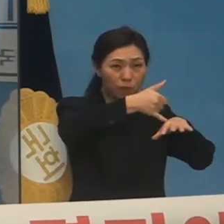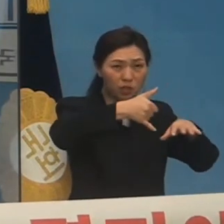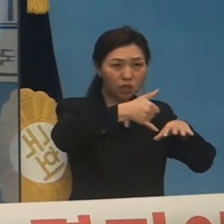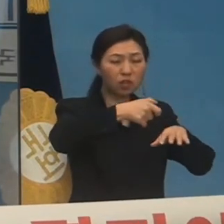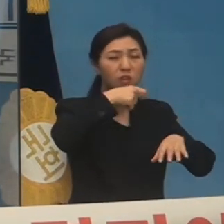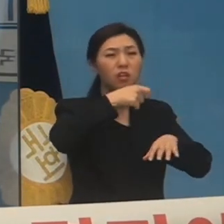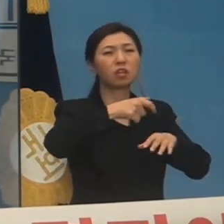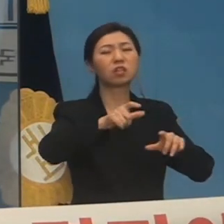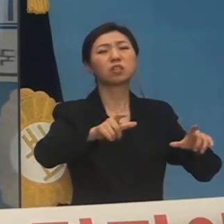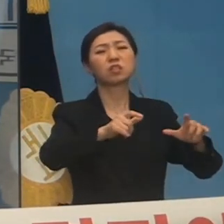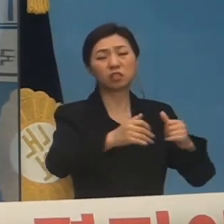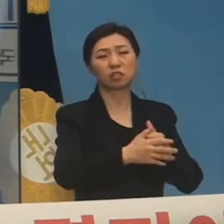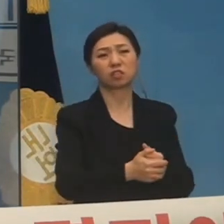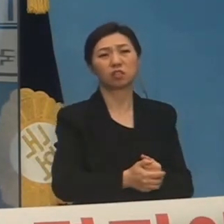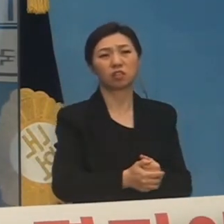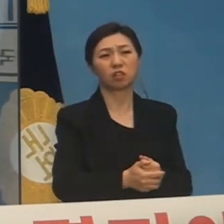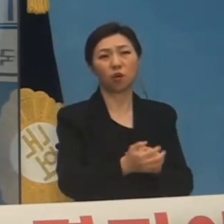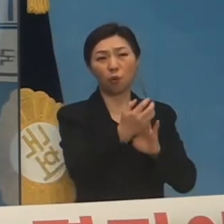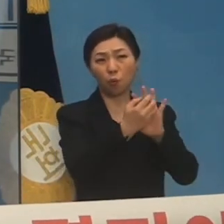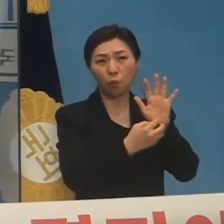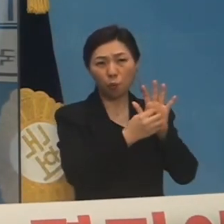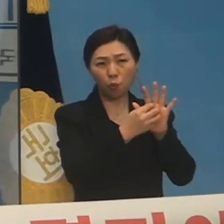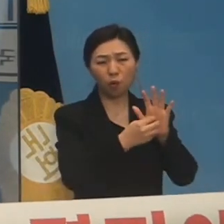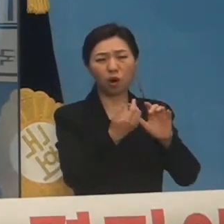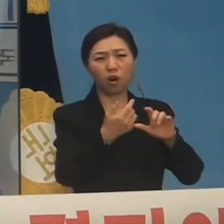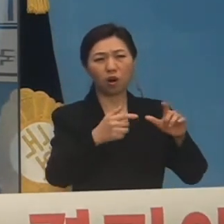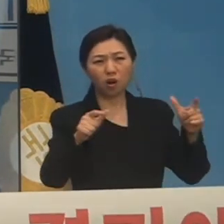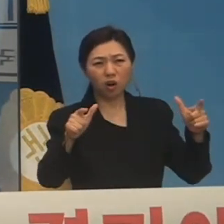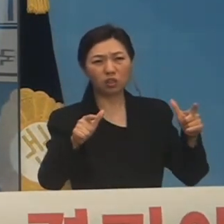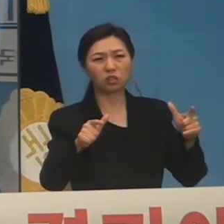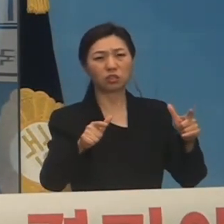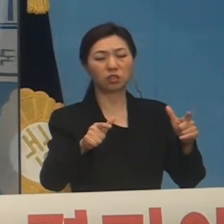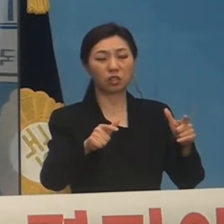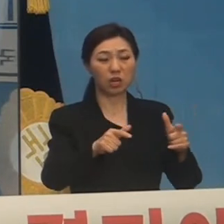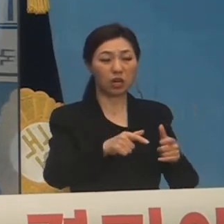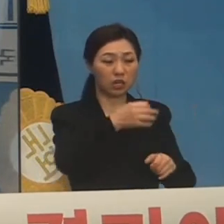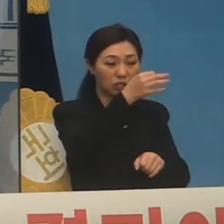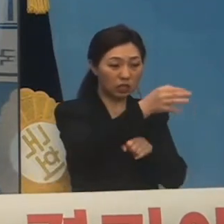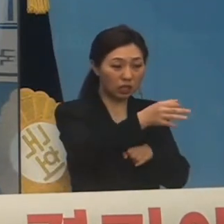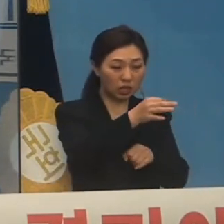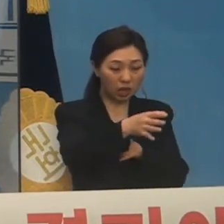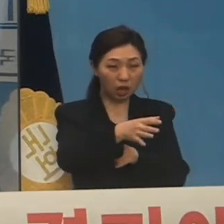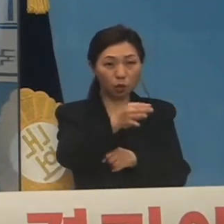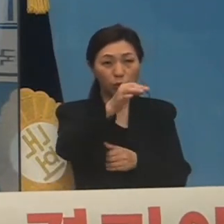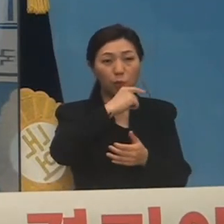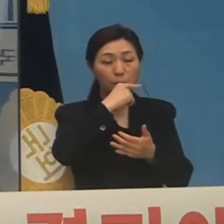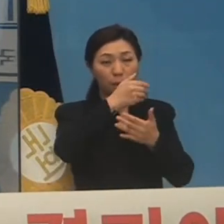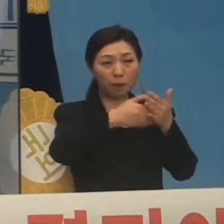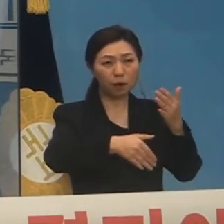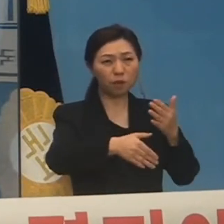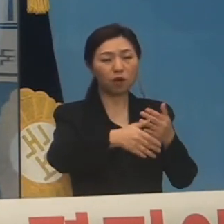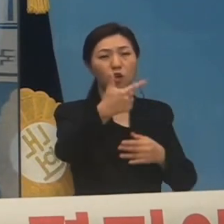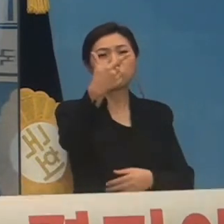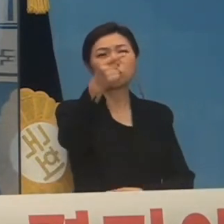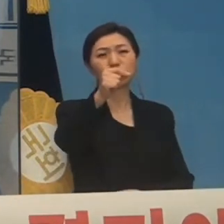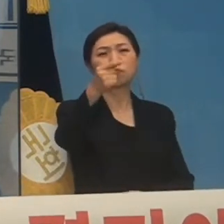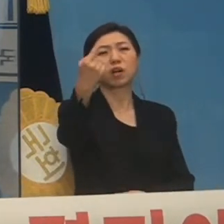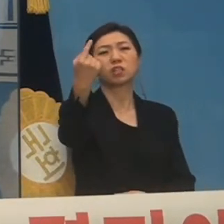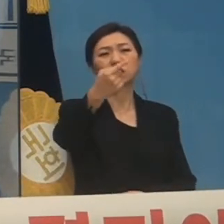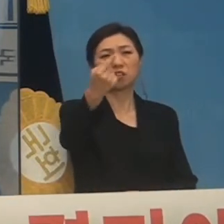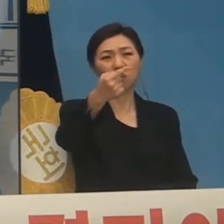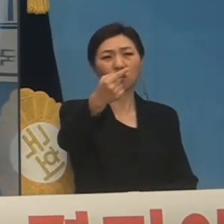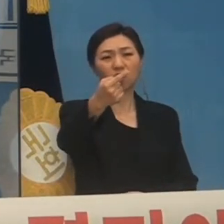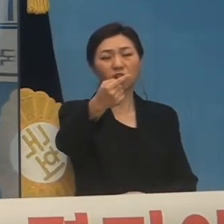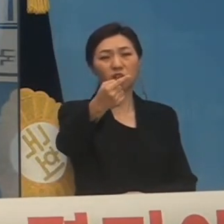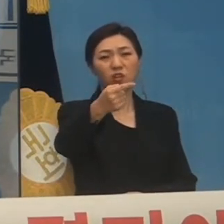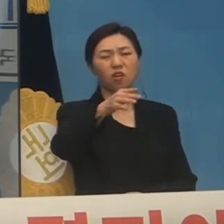가격에라도 정성비, 포대비, 상차비를 제하면 약 6만 천원대라는 낮은